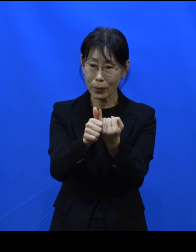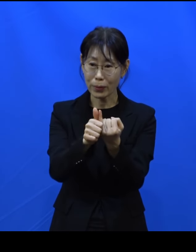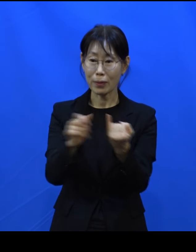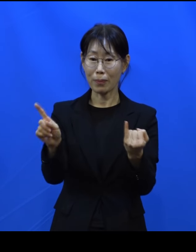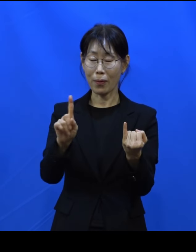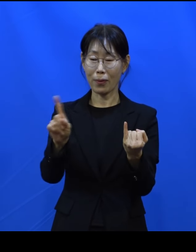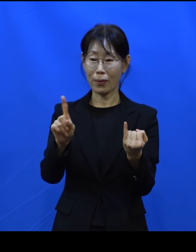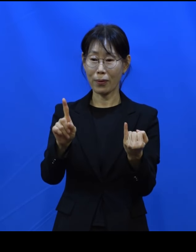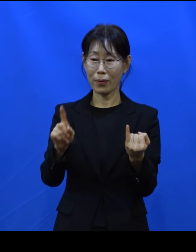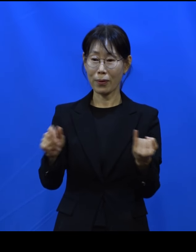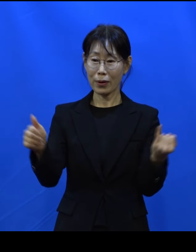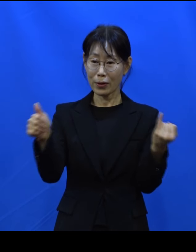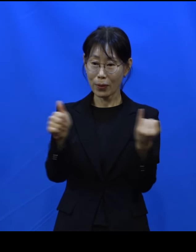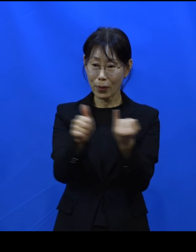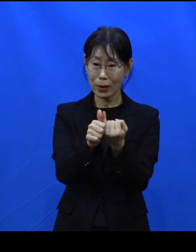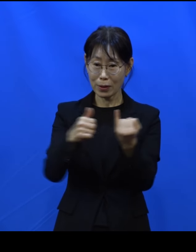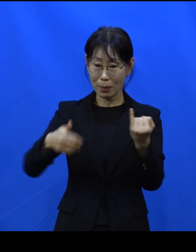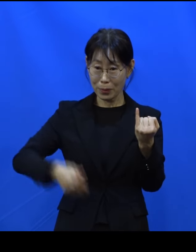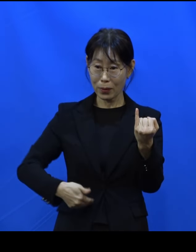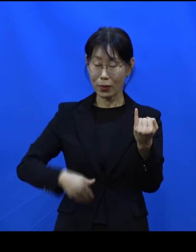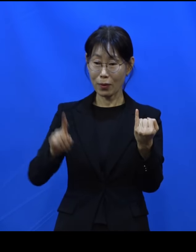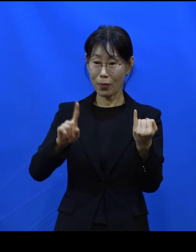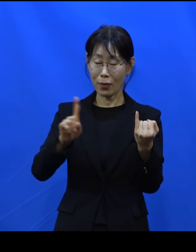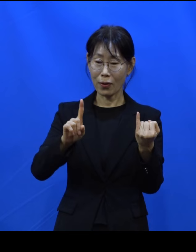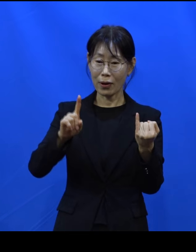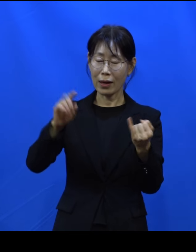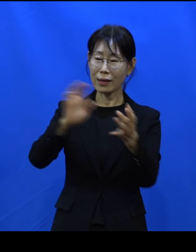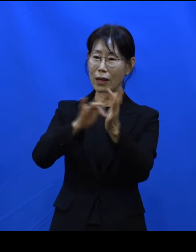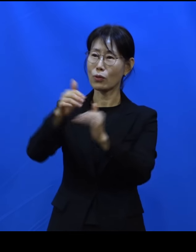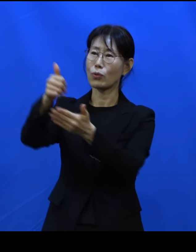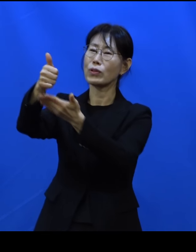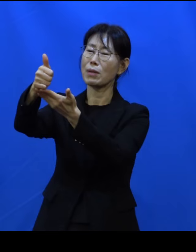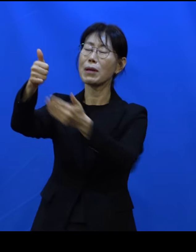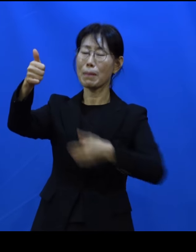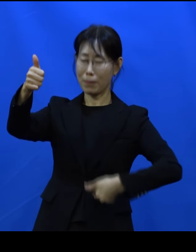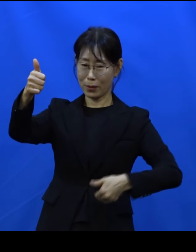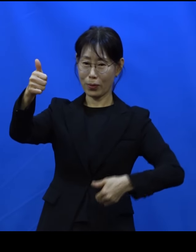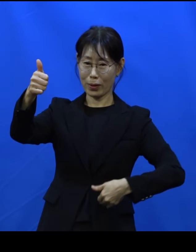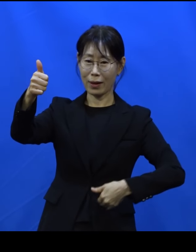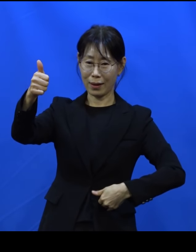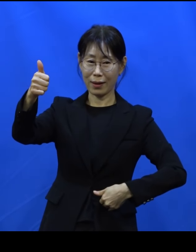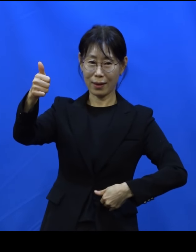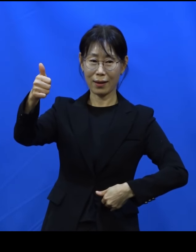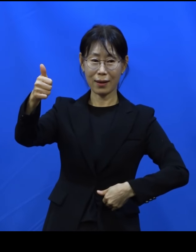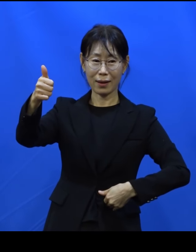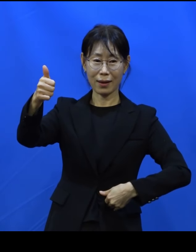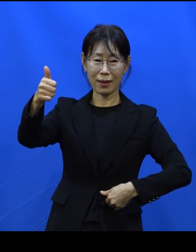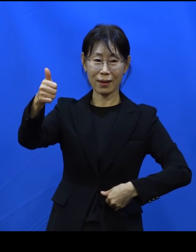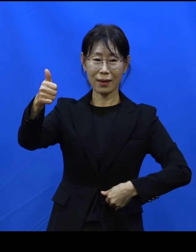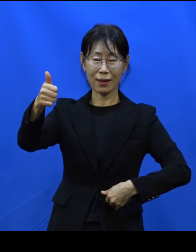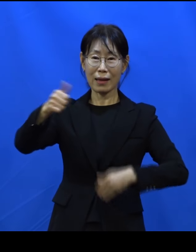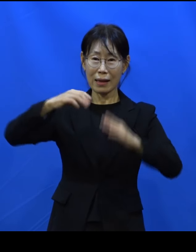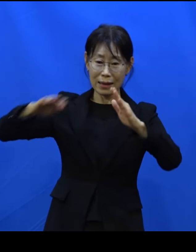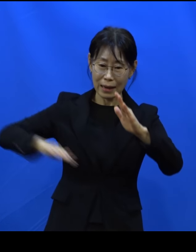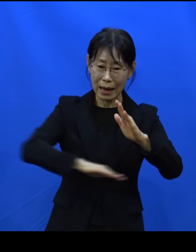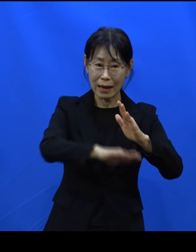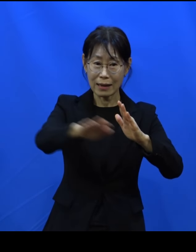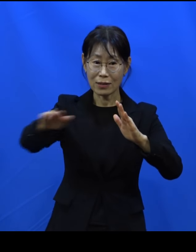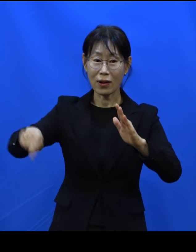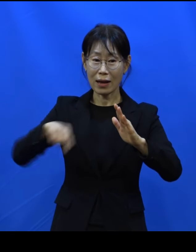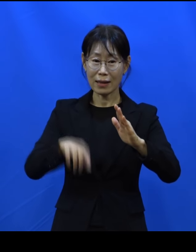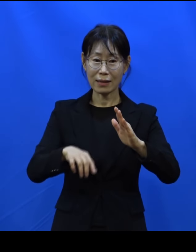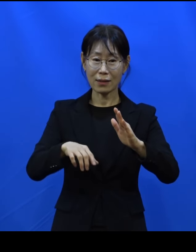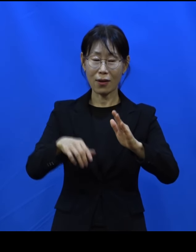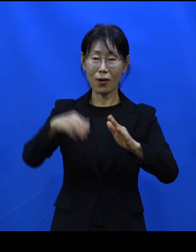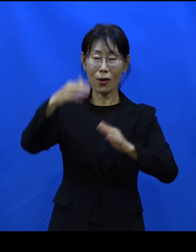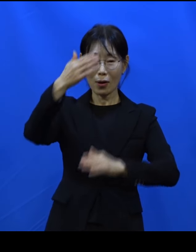삼각관계예요. 누구죠? 그리스도. 이게 거룩한 삼각체계가 돼야 돼요. 트라이앵글이 돼요.